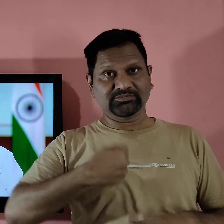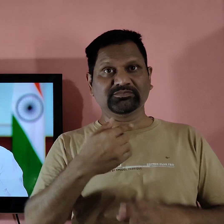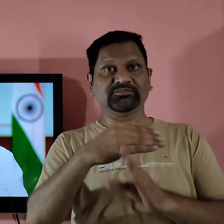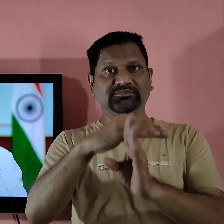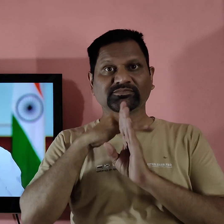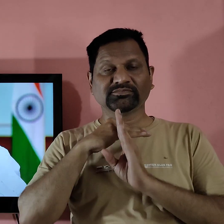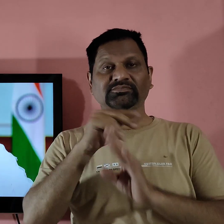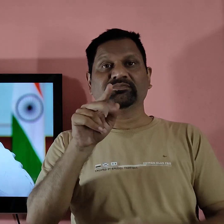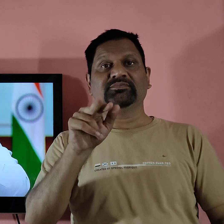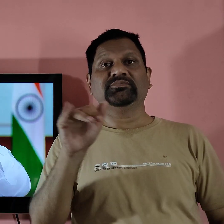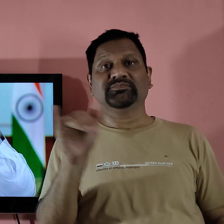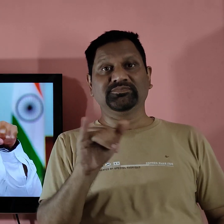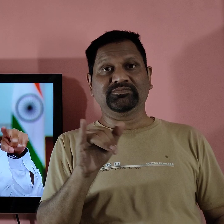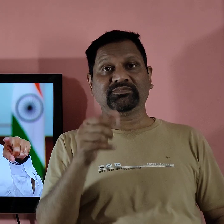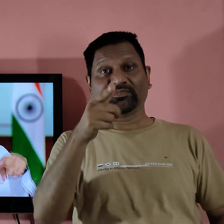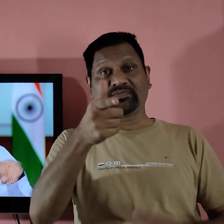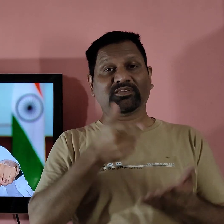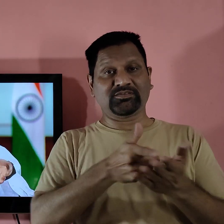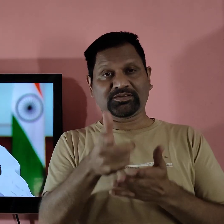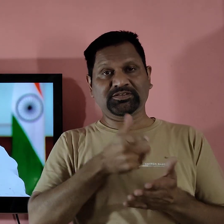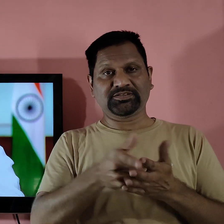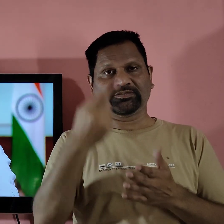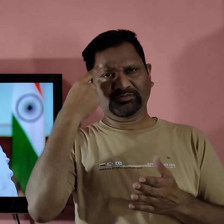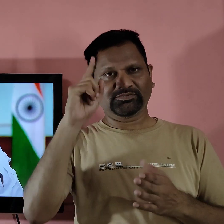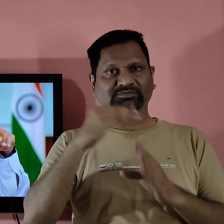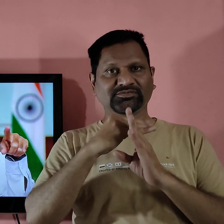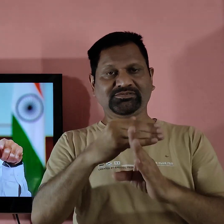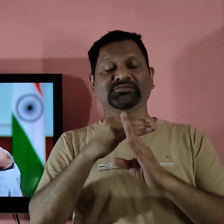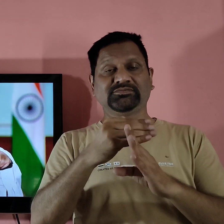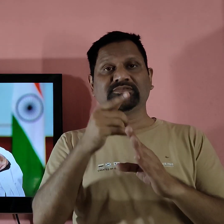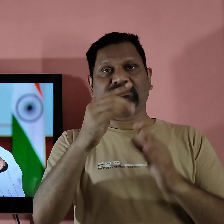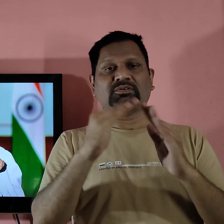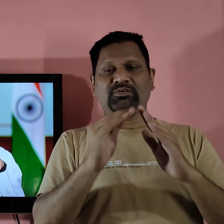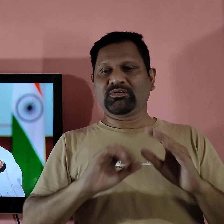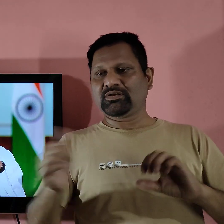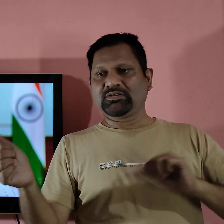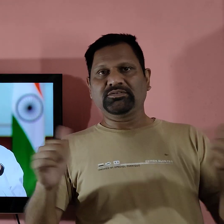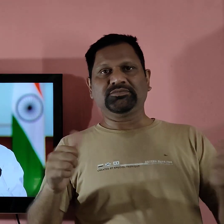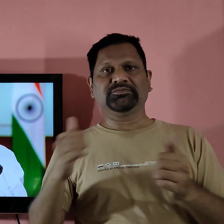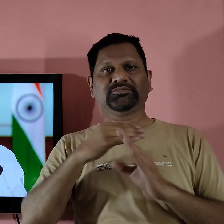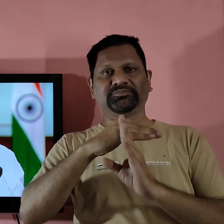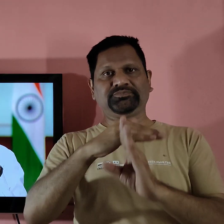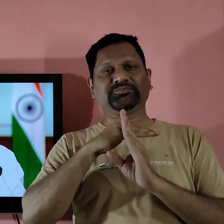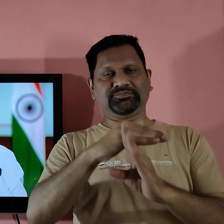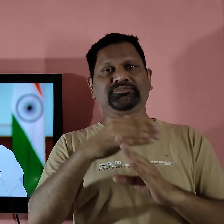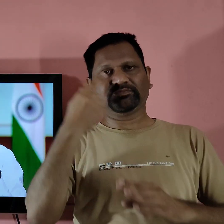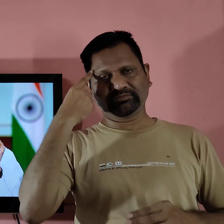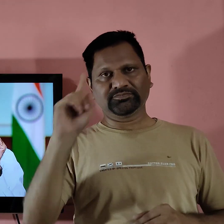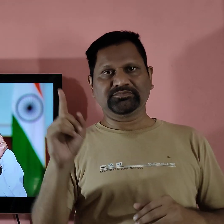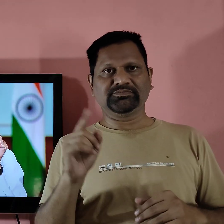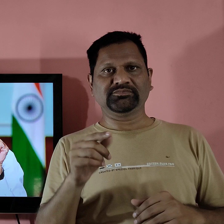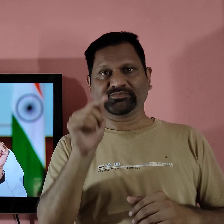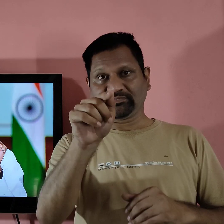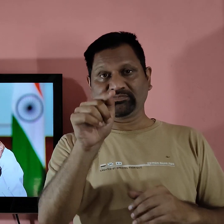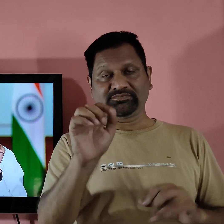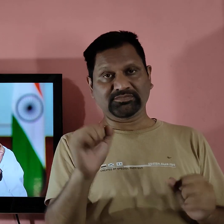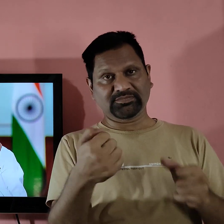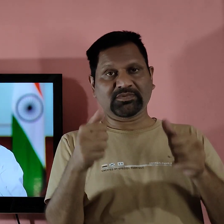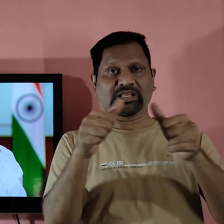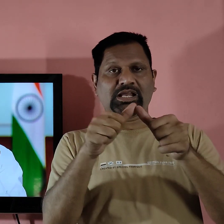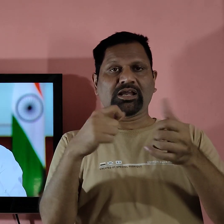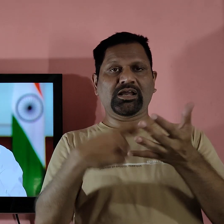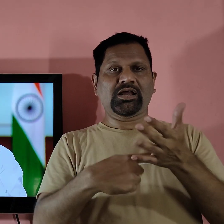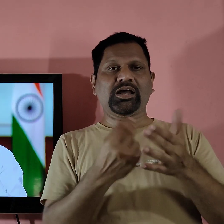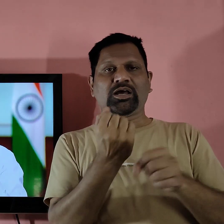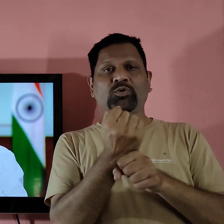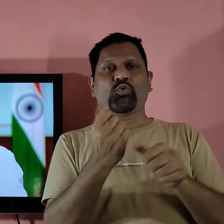लिए, आपके गांव की सुरक्षा के लिए, आपके आसपास वालों की सुरक्षा के लिए आप अगर ये आरोग्य